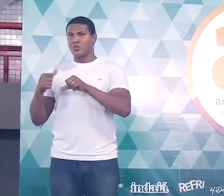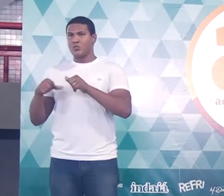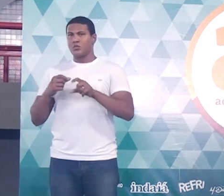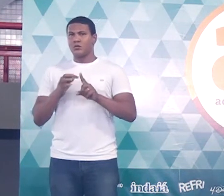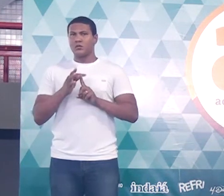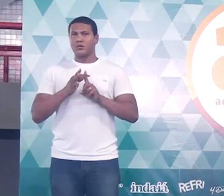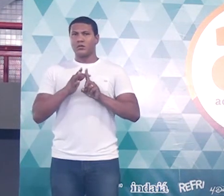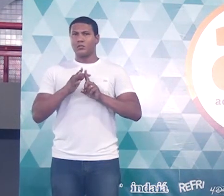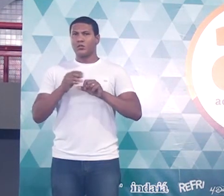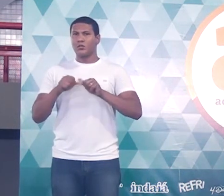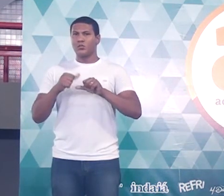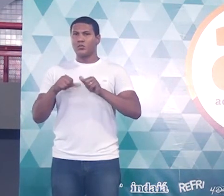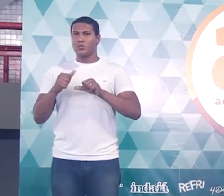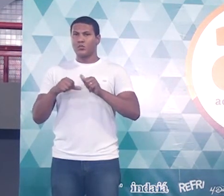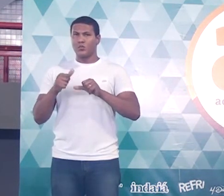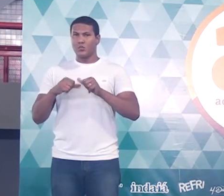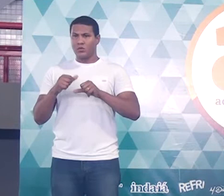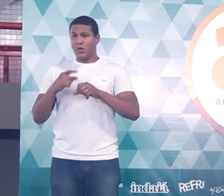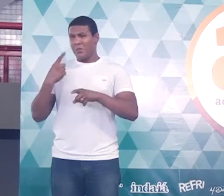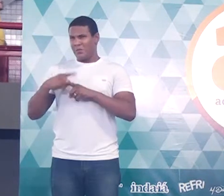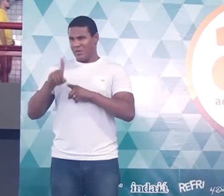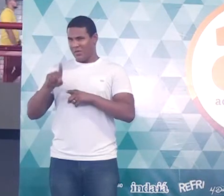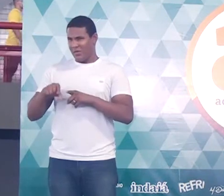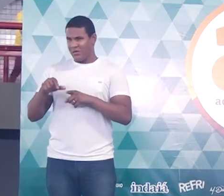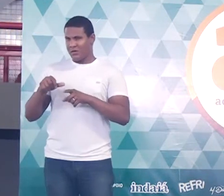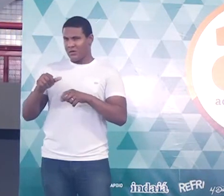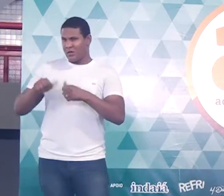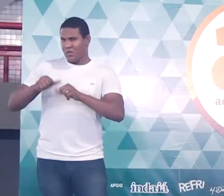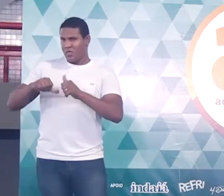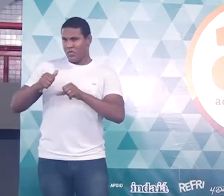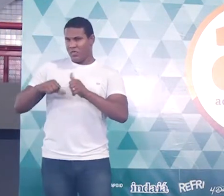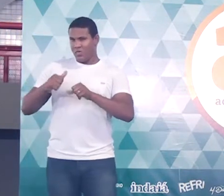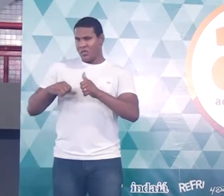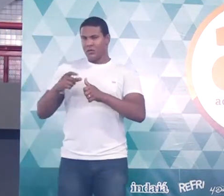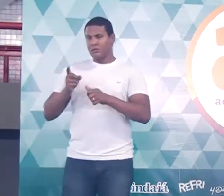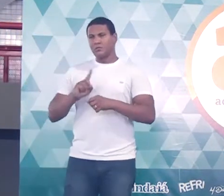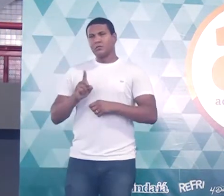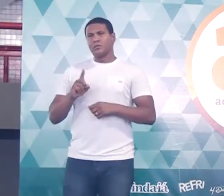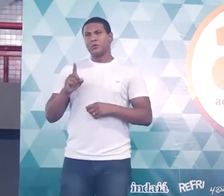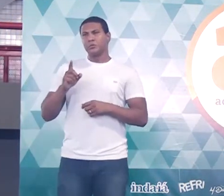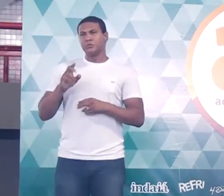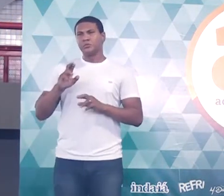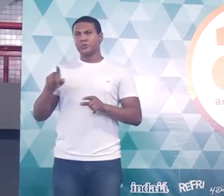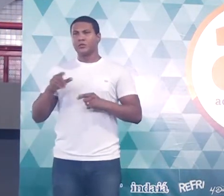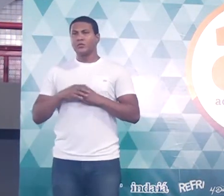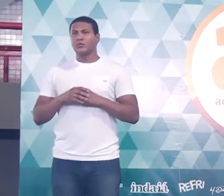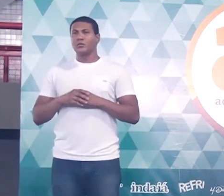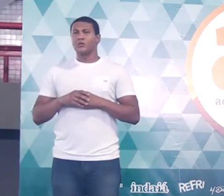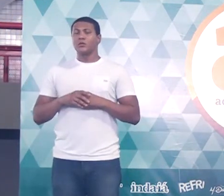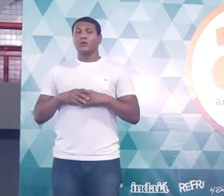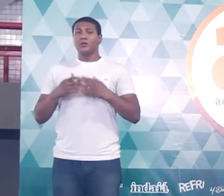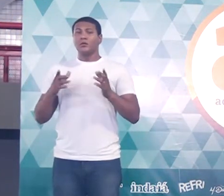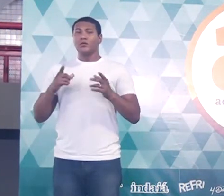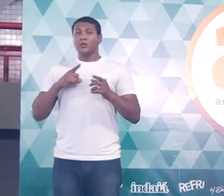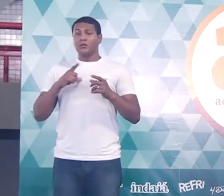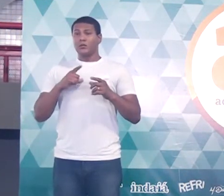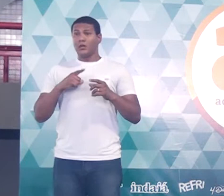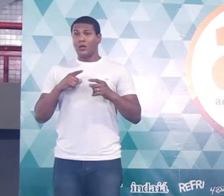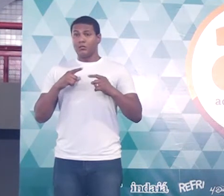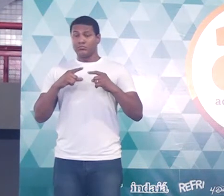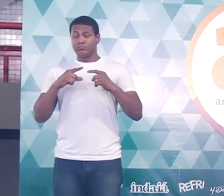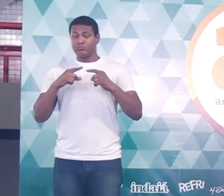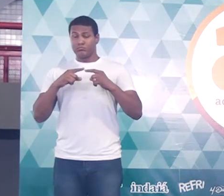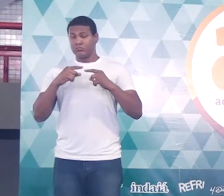bem. Porque não é uma variação, não é a final menos a inicial, não. Quando é que ocorre a condução? Sempre que tiver